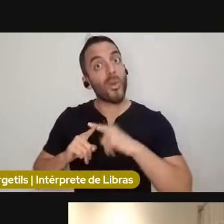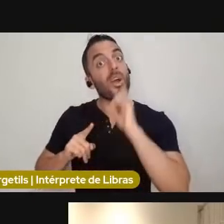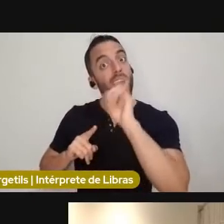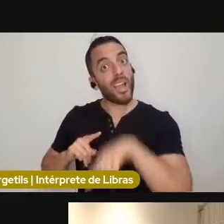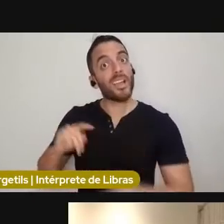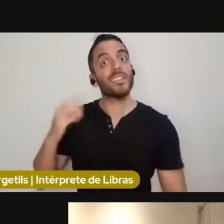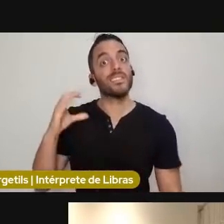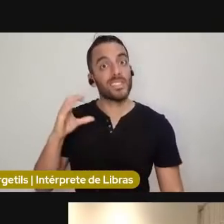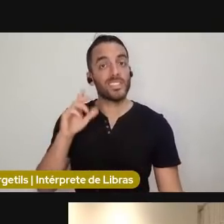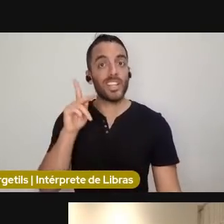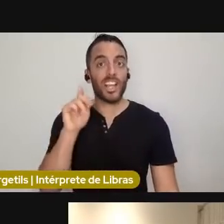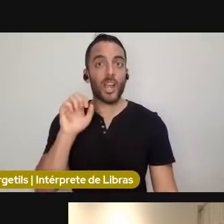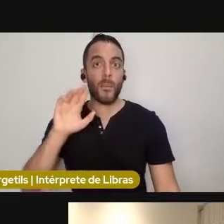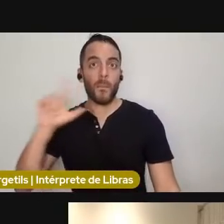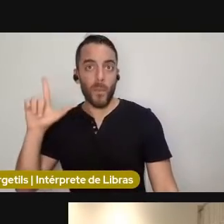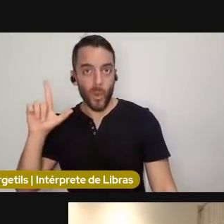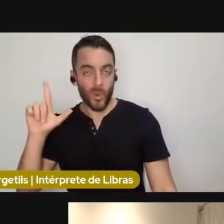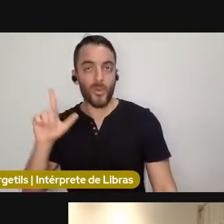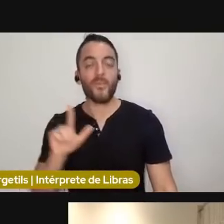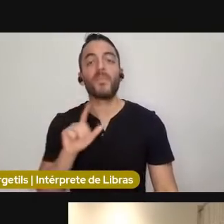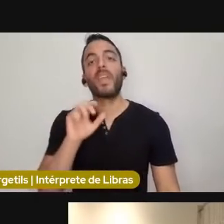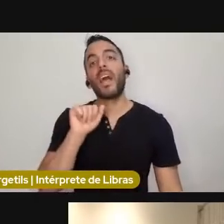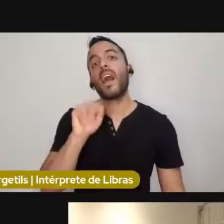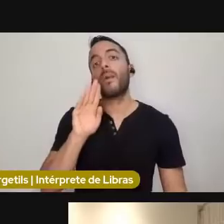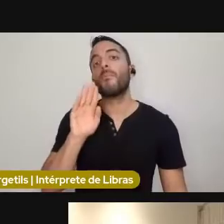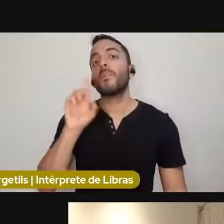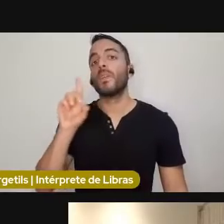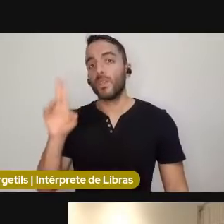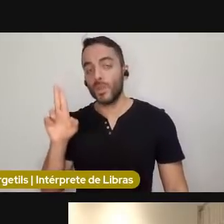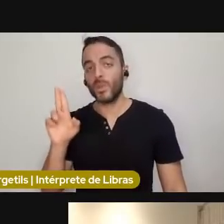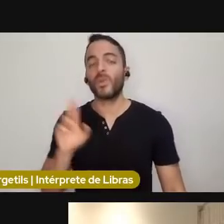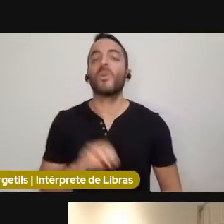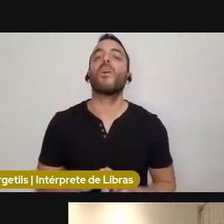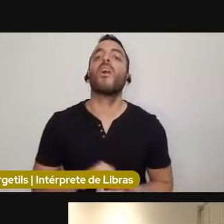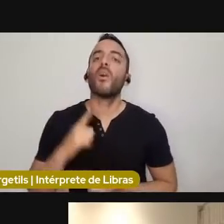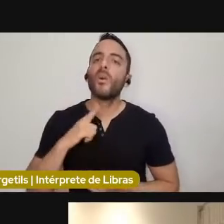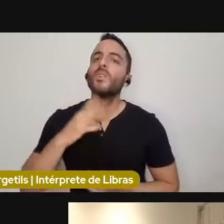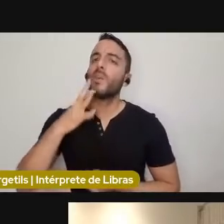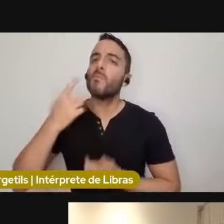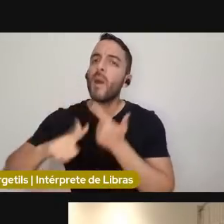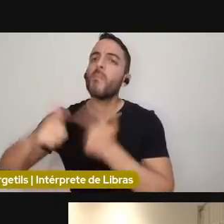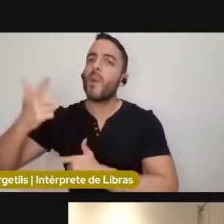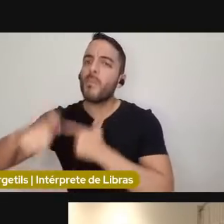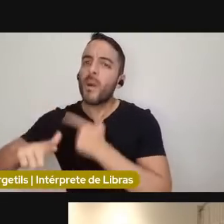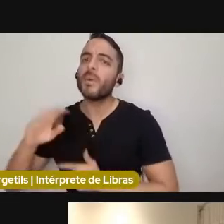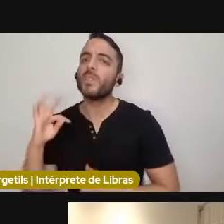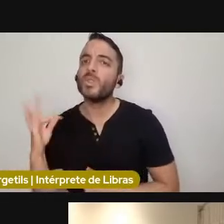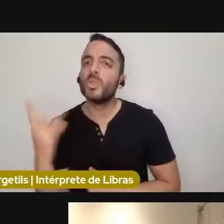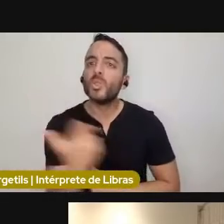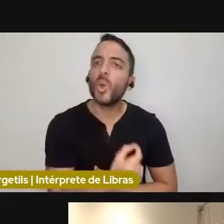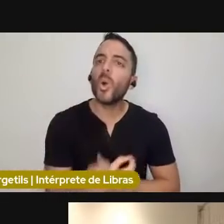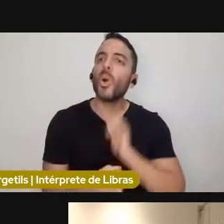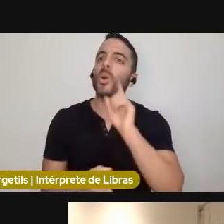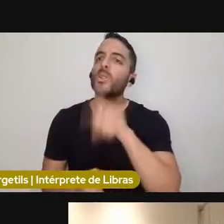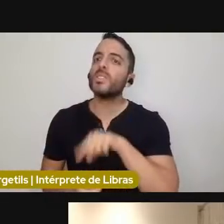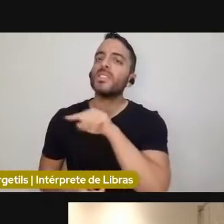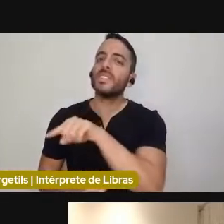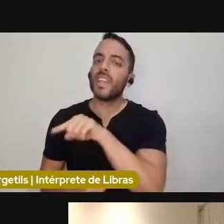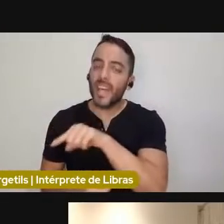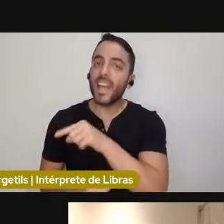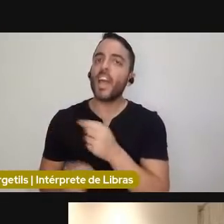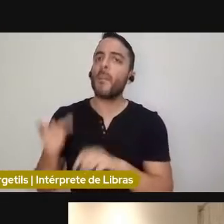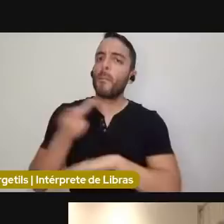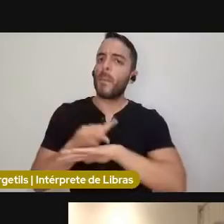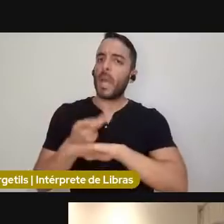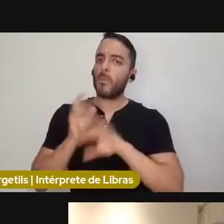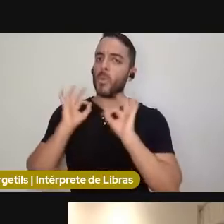Dirac, conheci Abdus Salam, conheci Eugen Wigner e Cheng Ningyang, todos prêmios Nobel de Física, mas, na minha opinião,